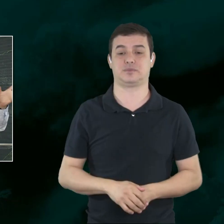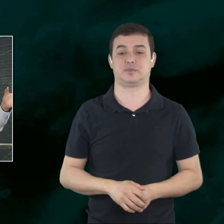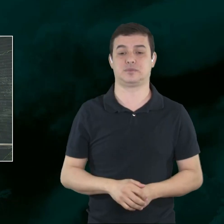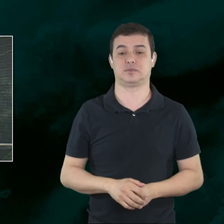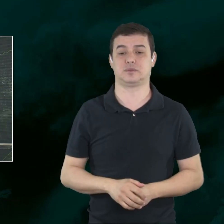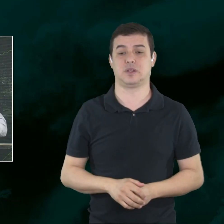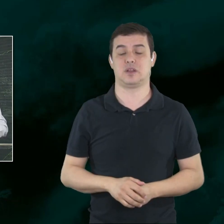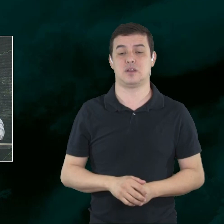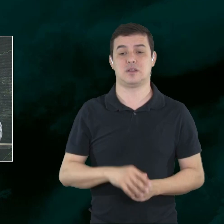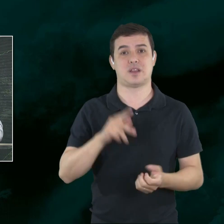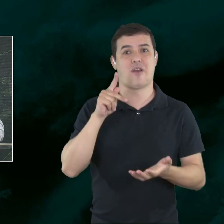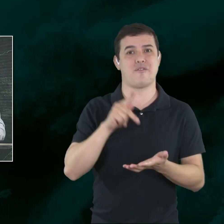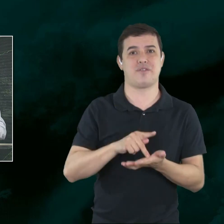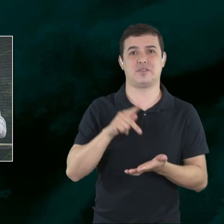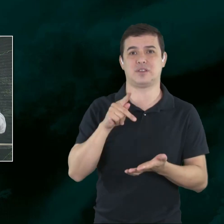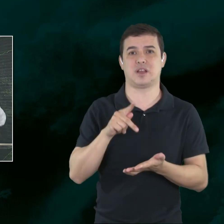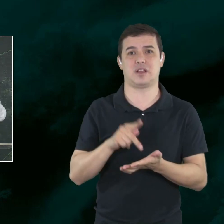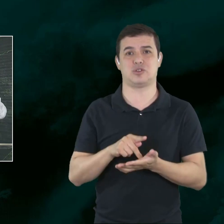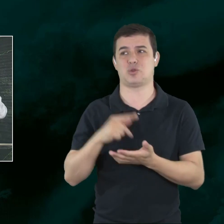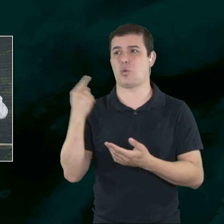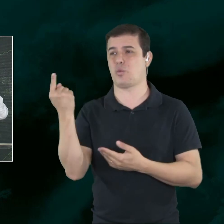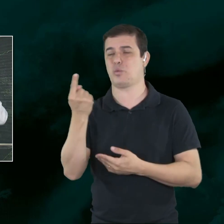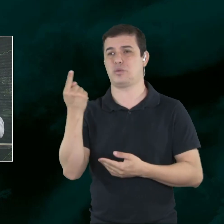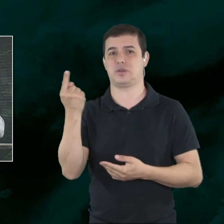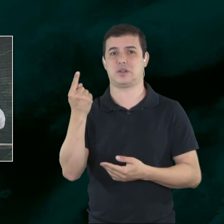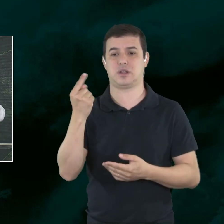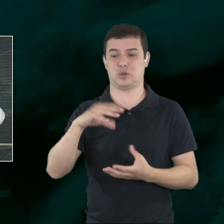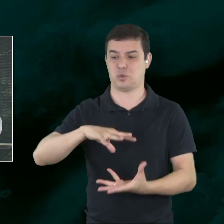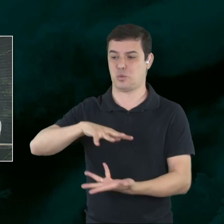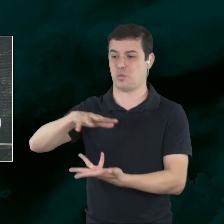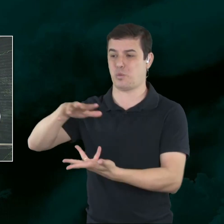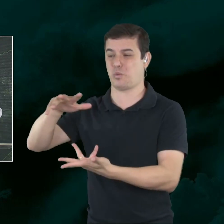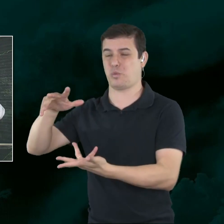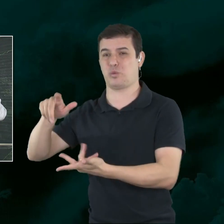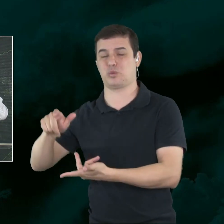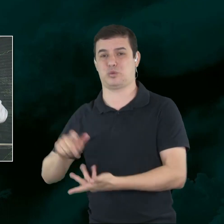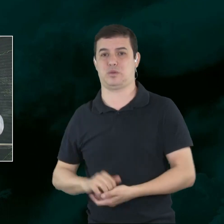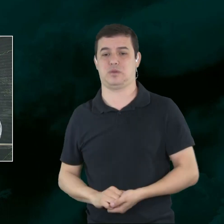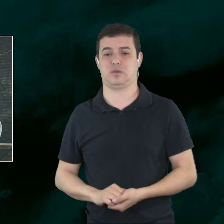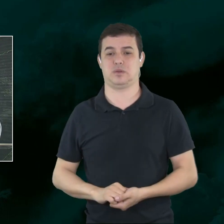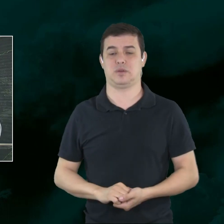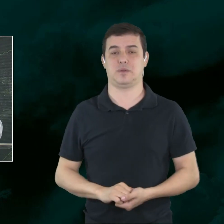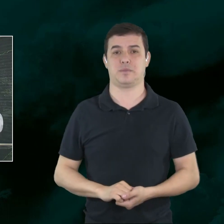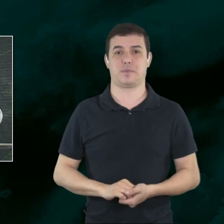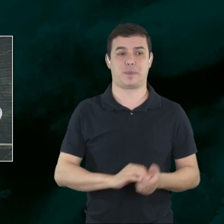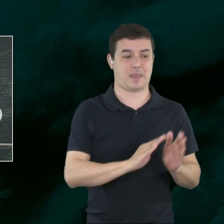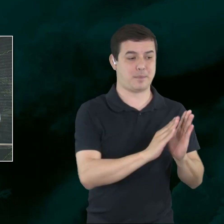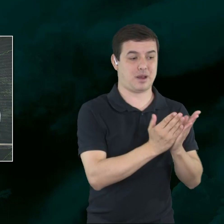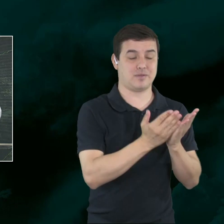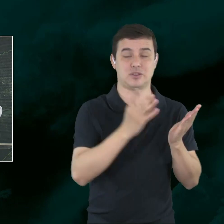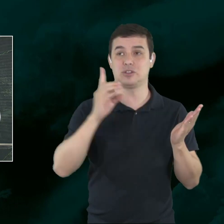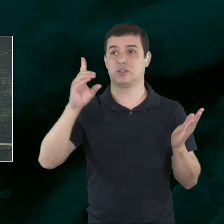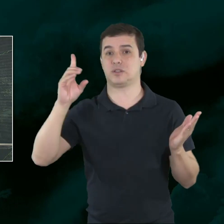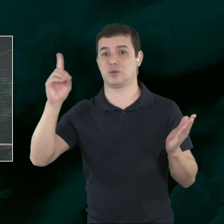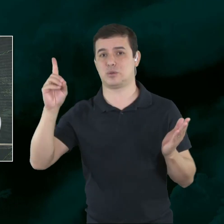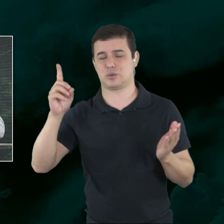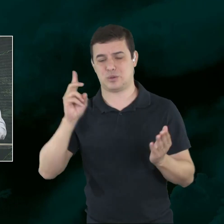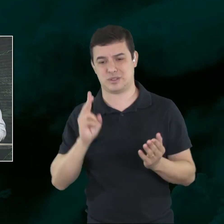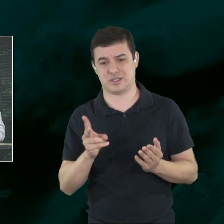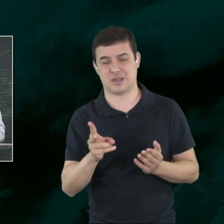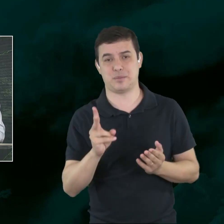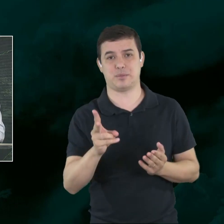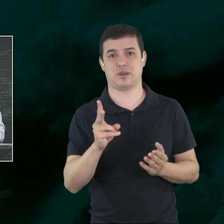verdade absoluta deste universo. Nós temos acesso e podemos ficar conectados a ela todo o